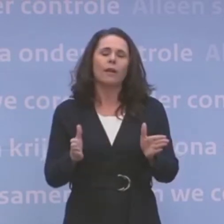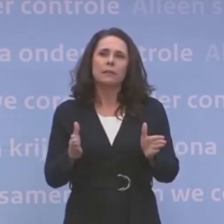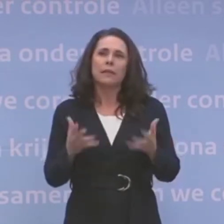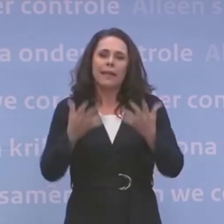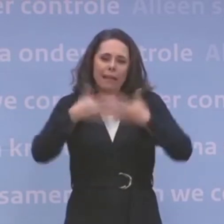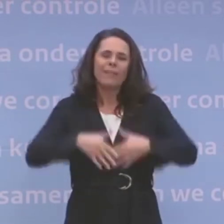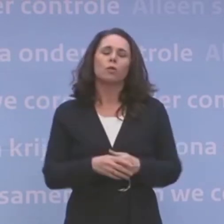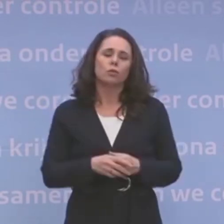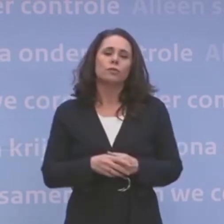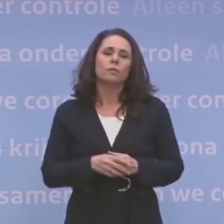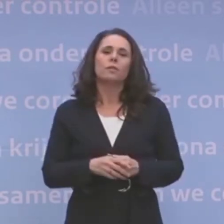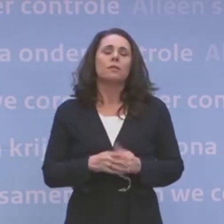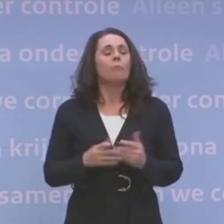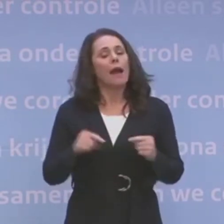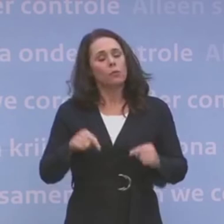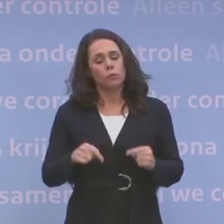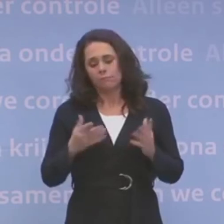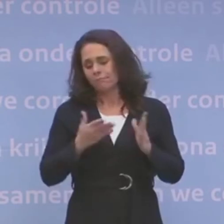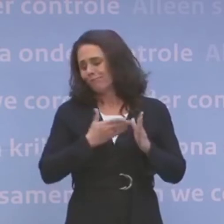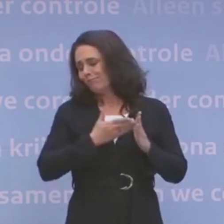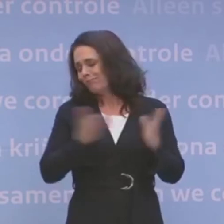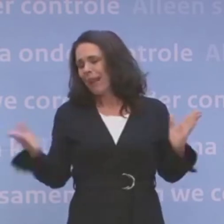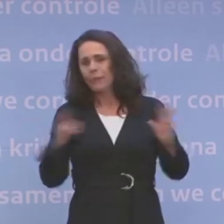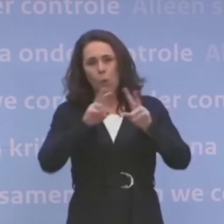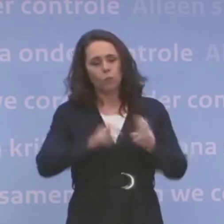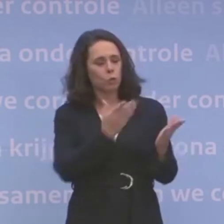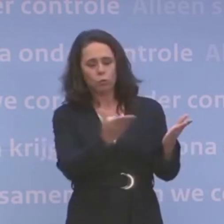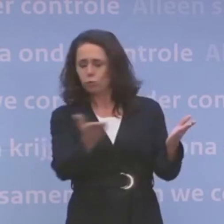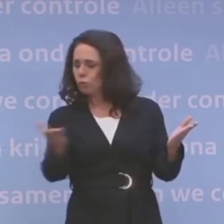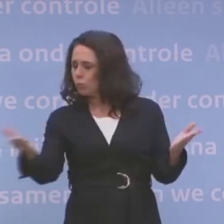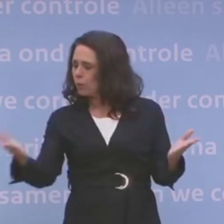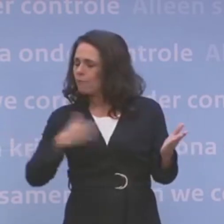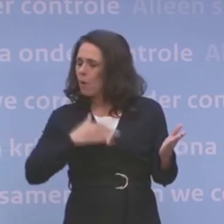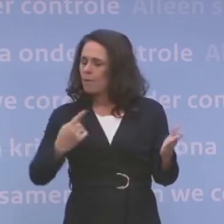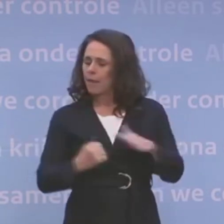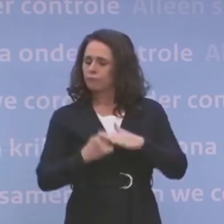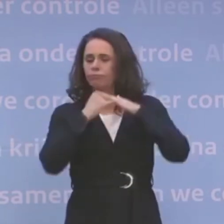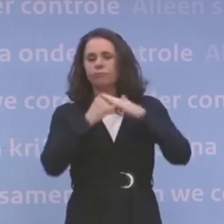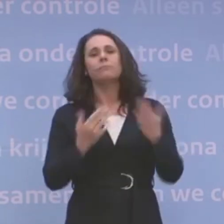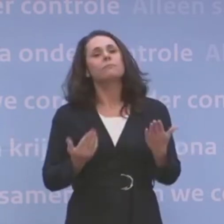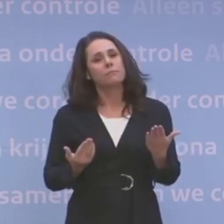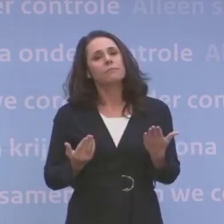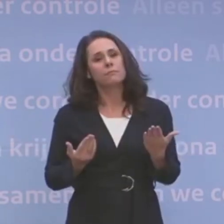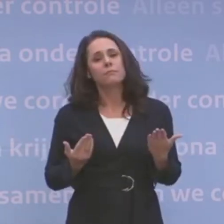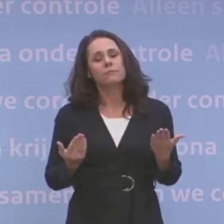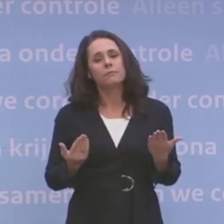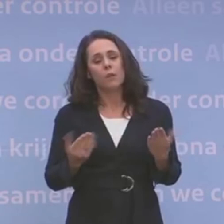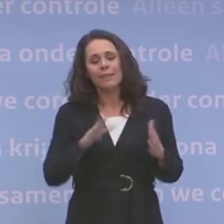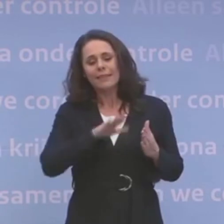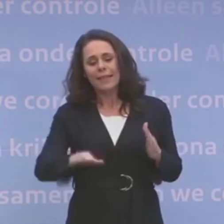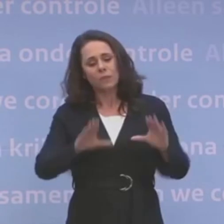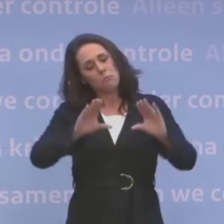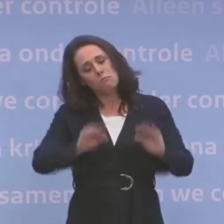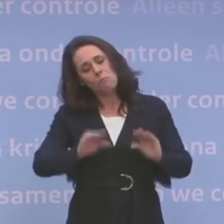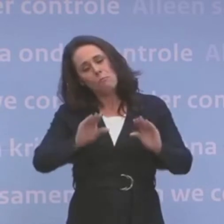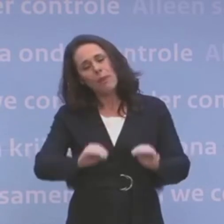ons zeer gesterkt door deze brede scala aan onderzoeken dat is uitgevoerd, wat allemaal erop wijst dat kinderen milde ziektebeelden